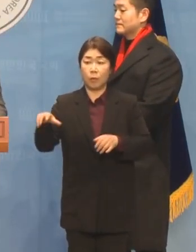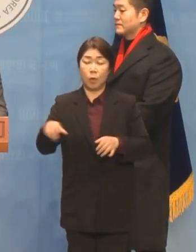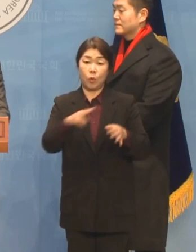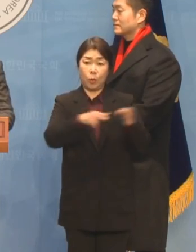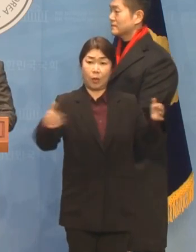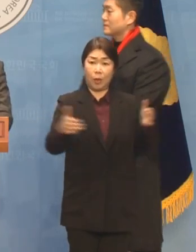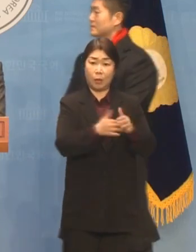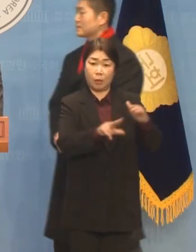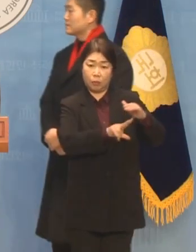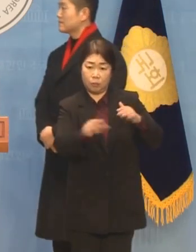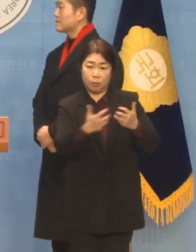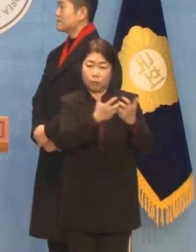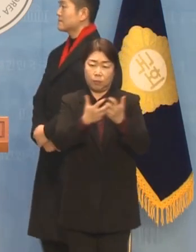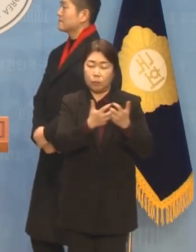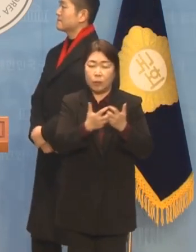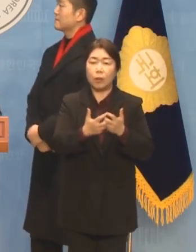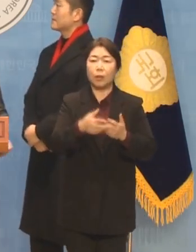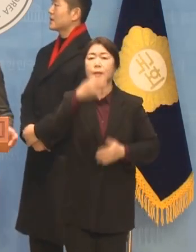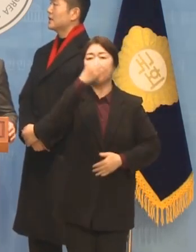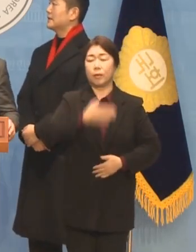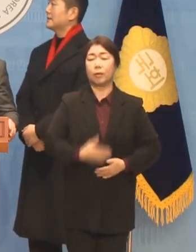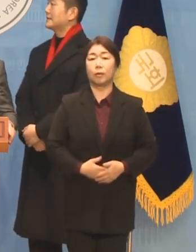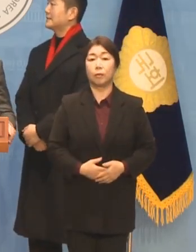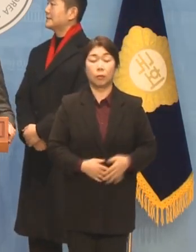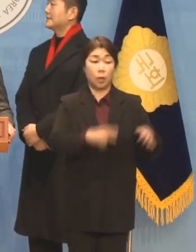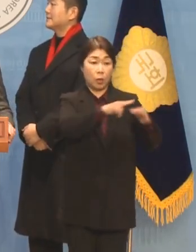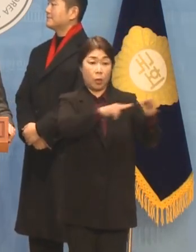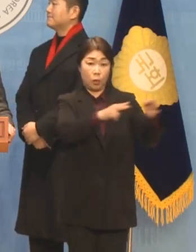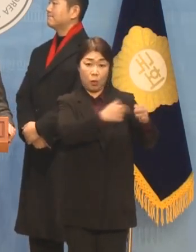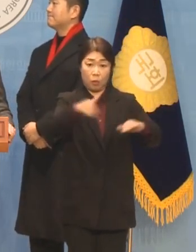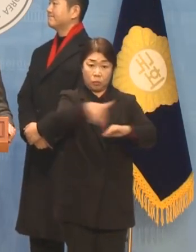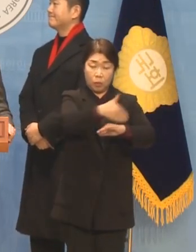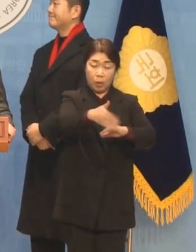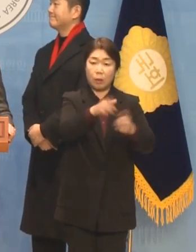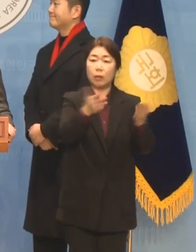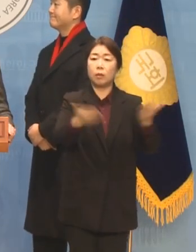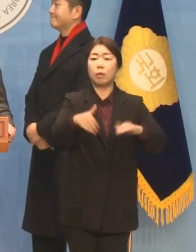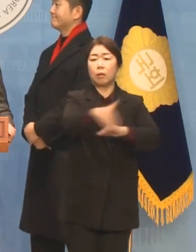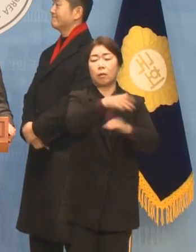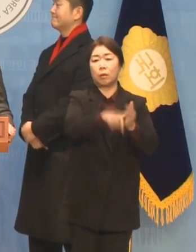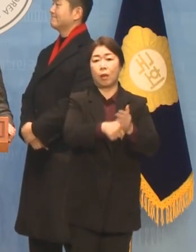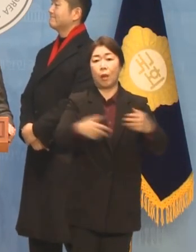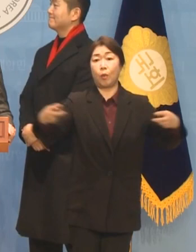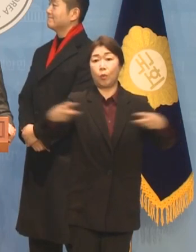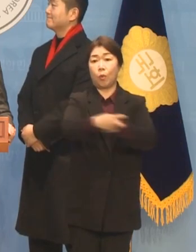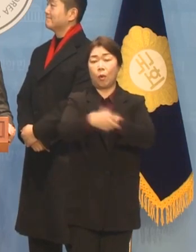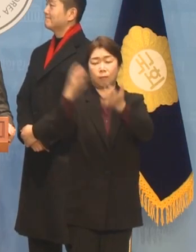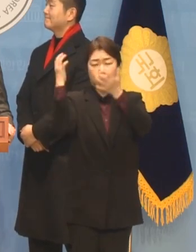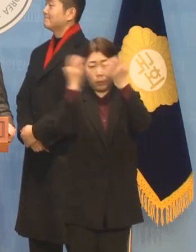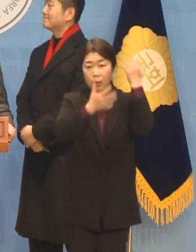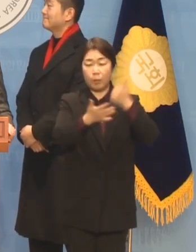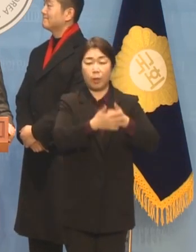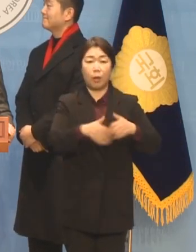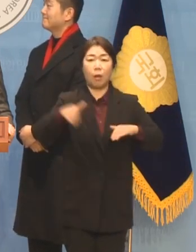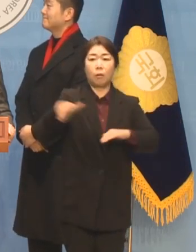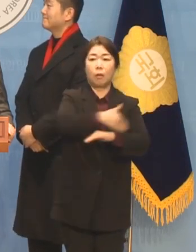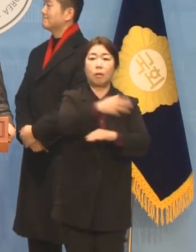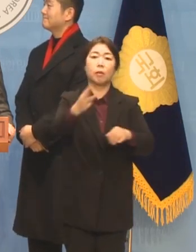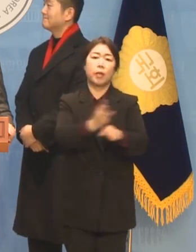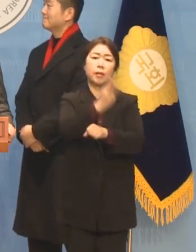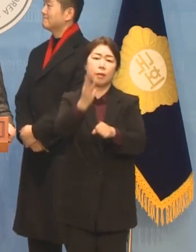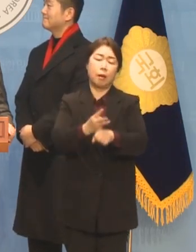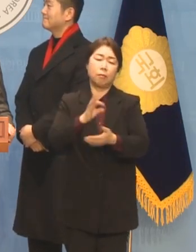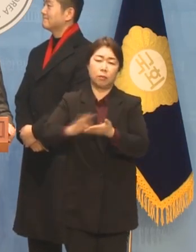지옥철을 매일매일 경험해야 합니다. 여의도를 출퇴근할 때마다 혼잡한 도로 상황에 이동 시간이 왕복